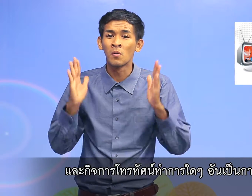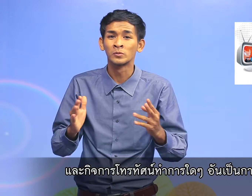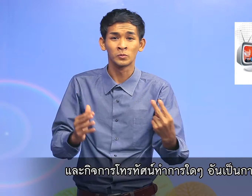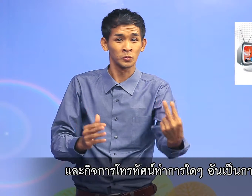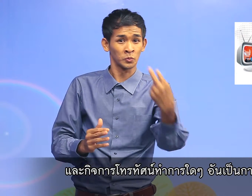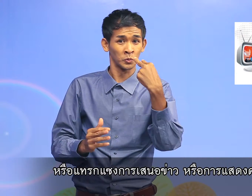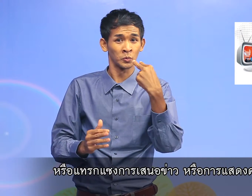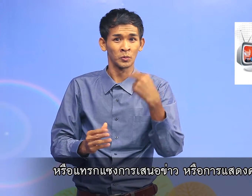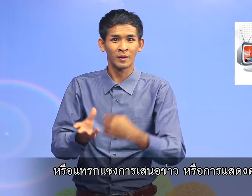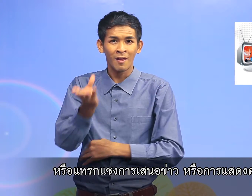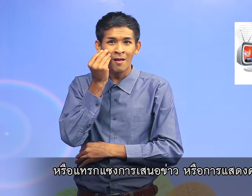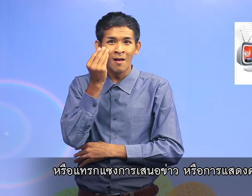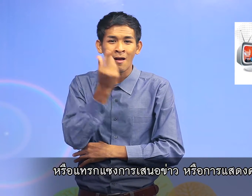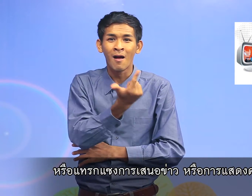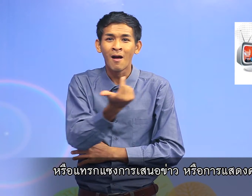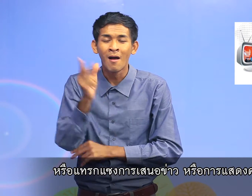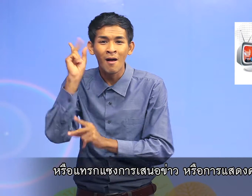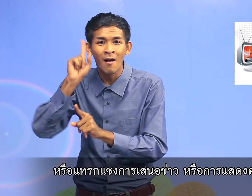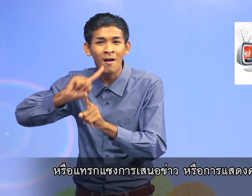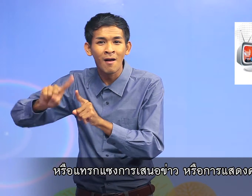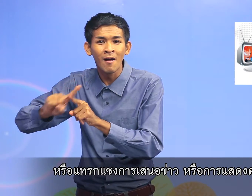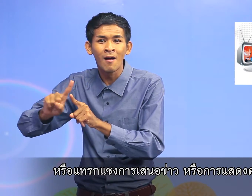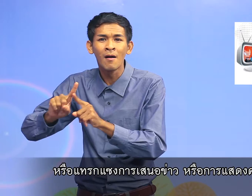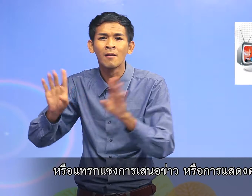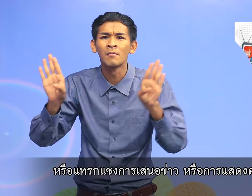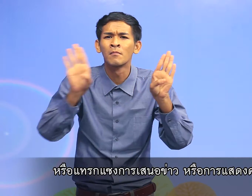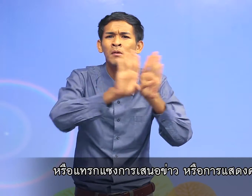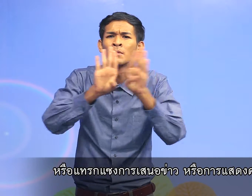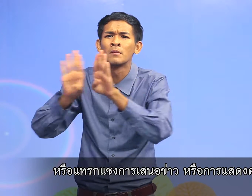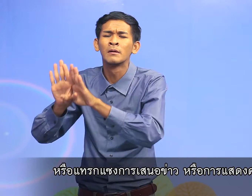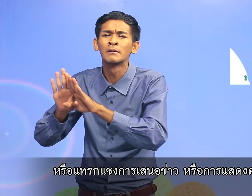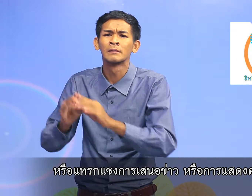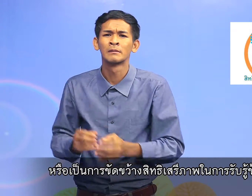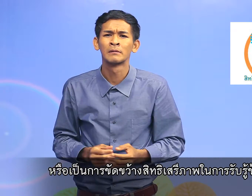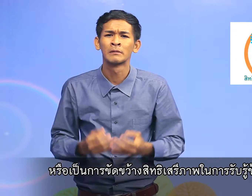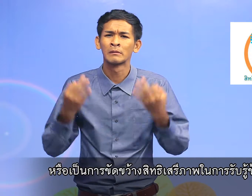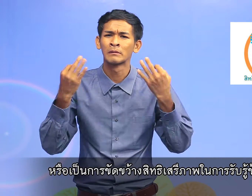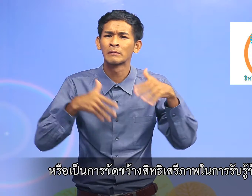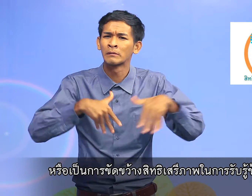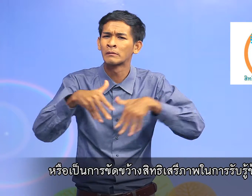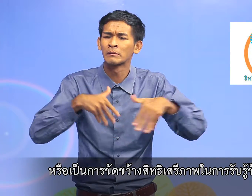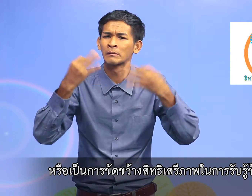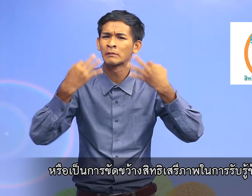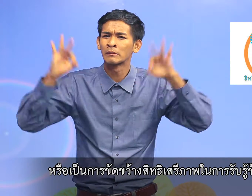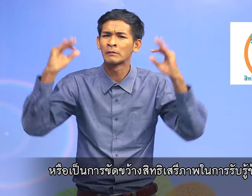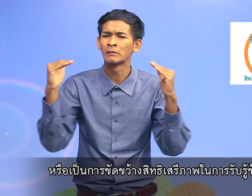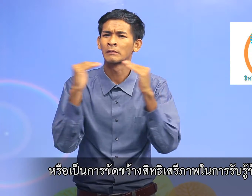เป็นการขัดขวางหรือแทรกแซงการเสนอข่าวหรือการแสดงความคิดเห็นหรือเป็นการขัดขวางสิทธิเสรีภาพใน